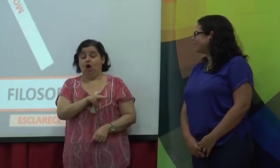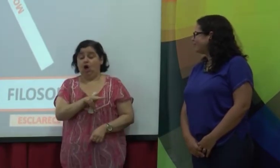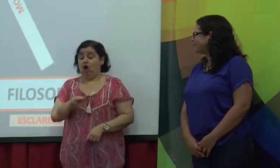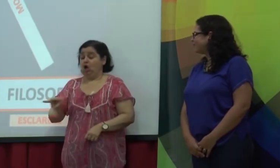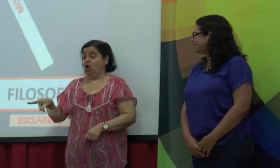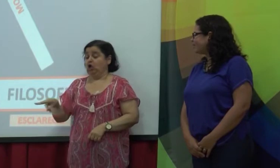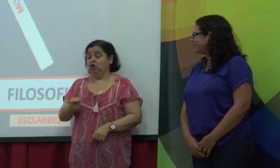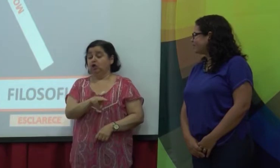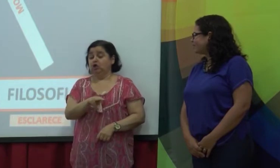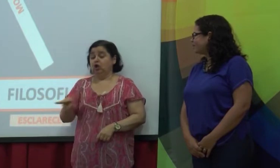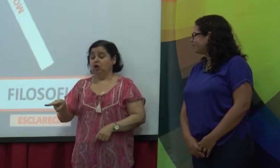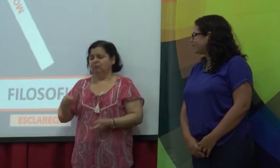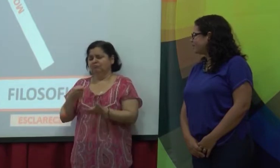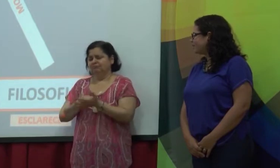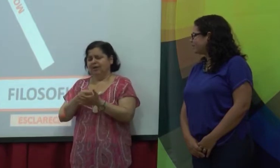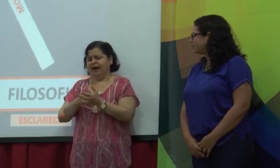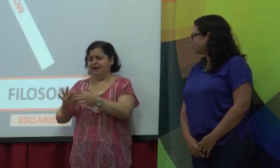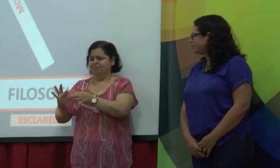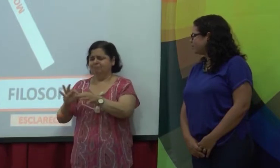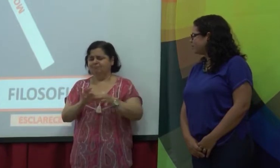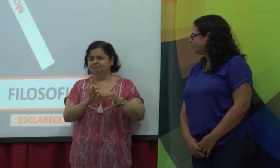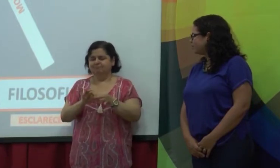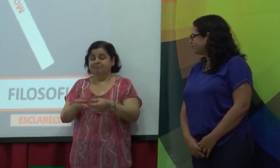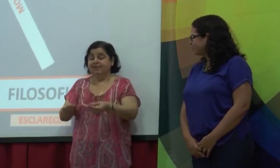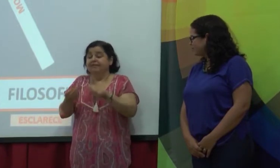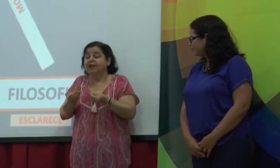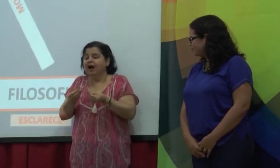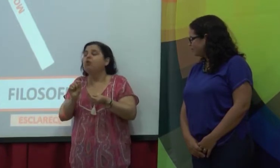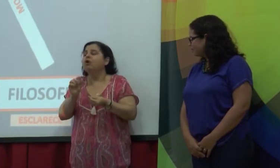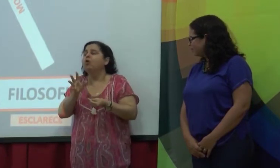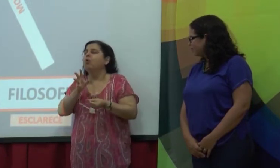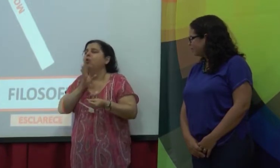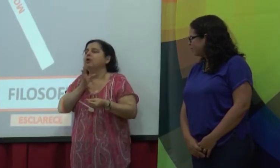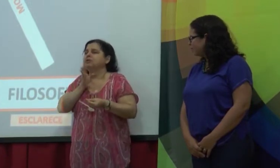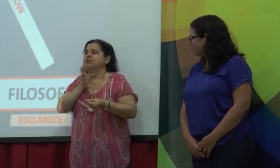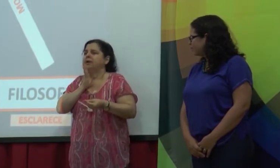esclarecimento, a explicação, né?